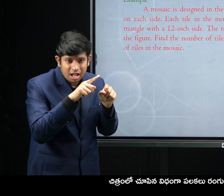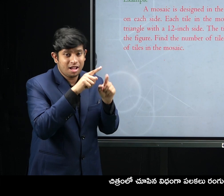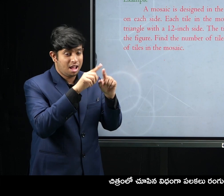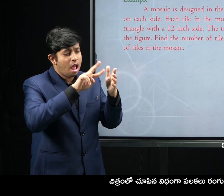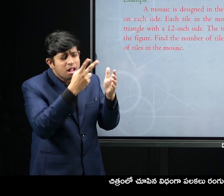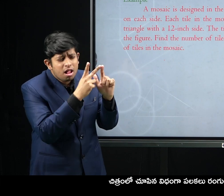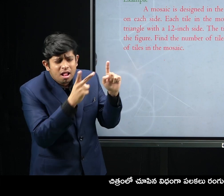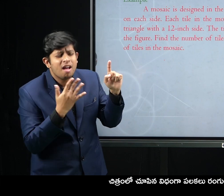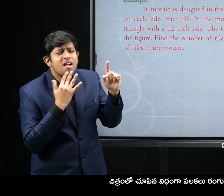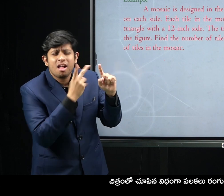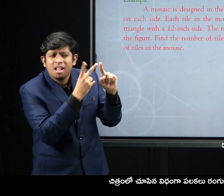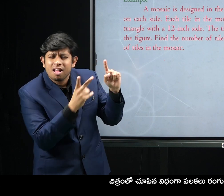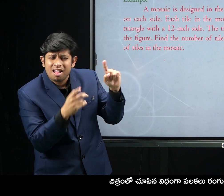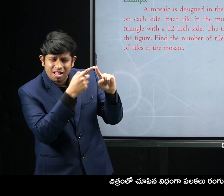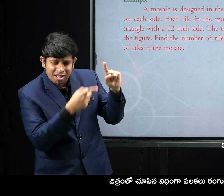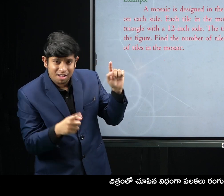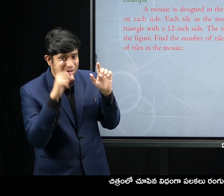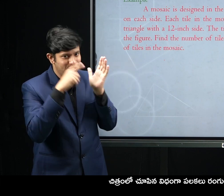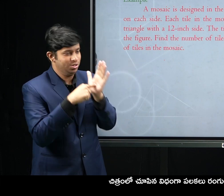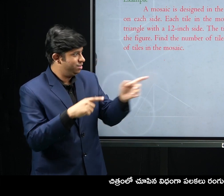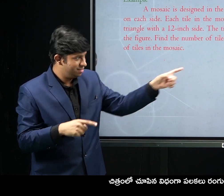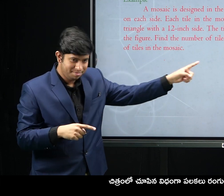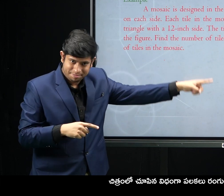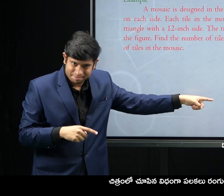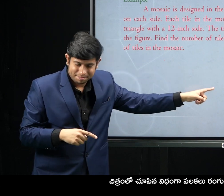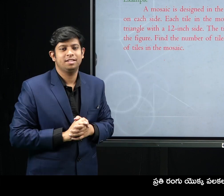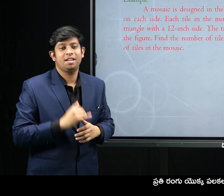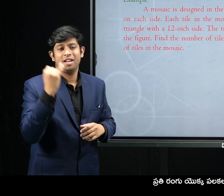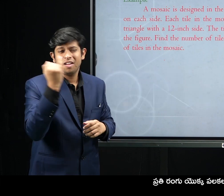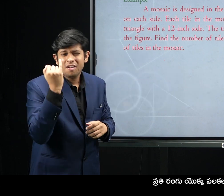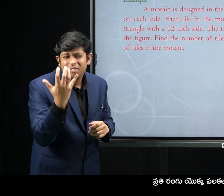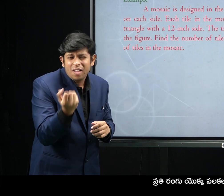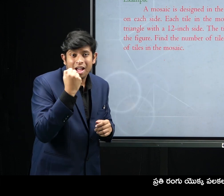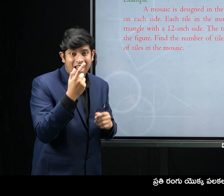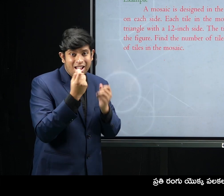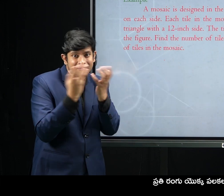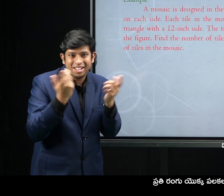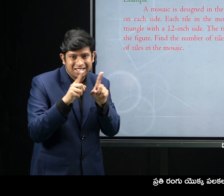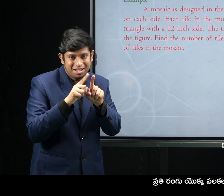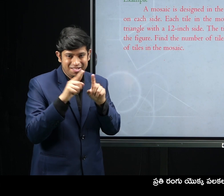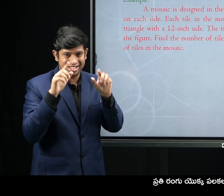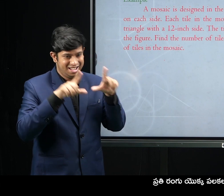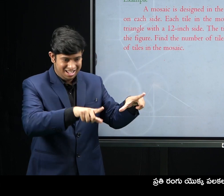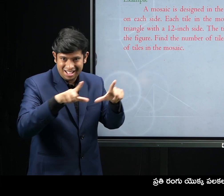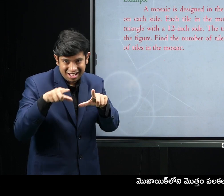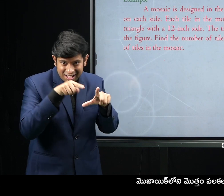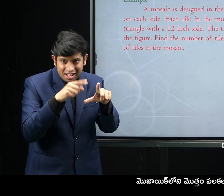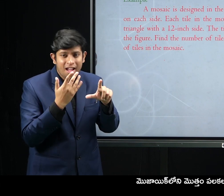విధంగా పలకలు రంగులో ప్రత్యామ్నాయంగా ఉంటాయి. ప్రతి రంగు యొక్క పలకల సంఖ్య మరియు